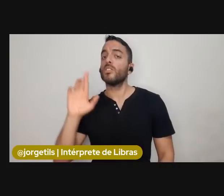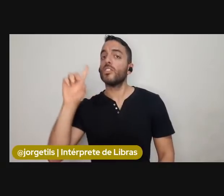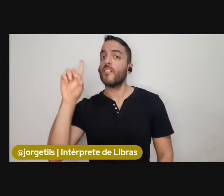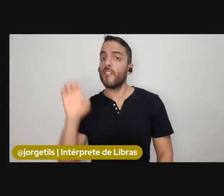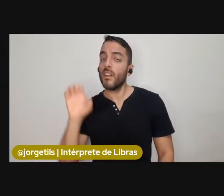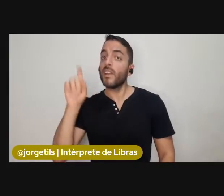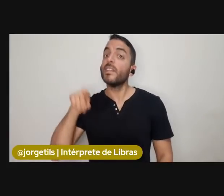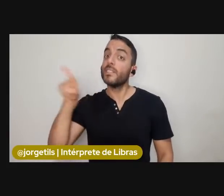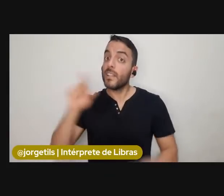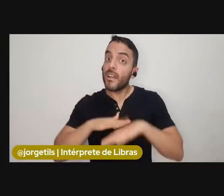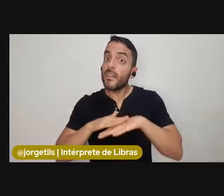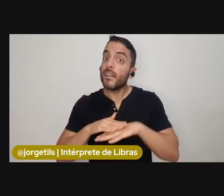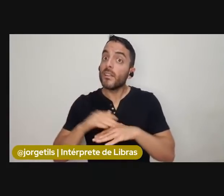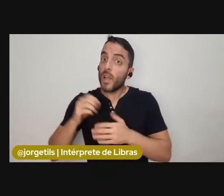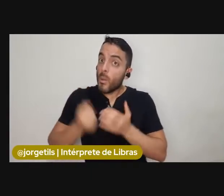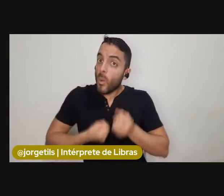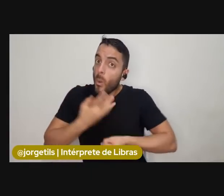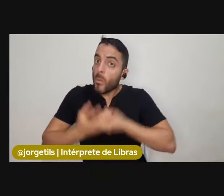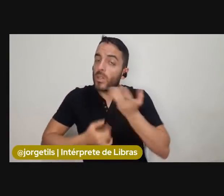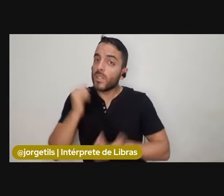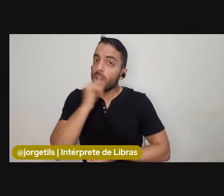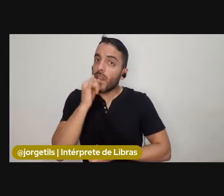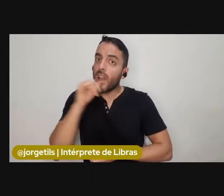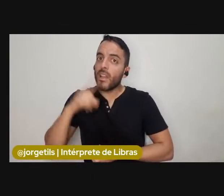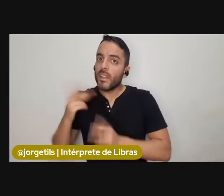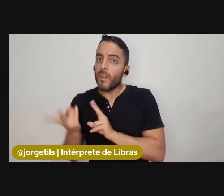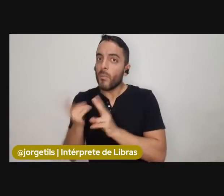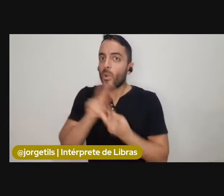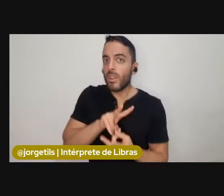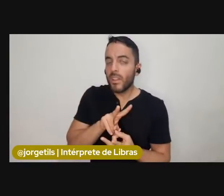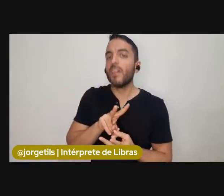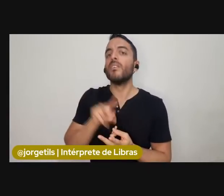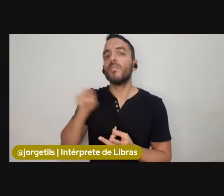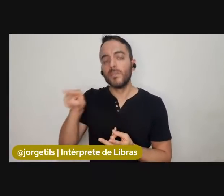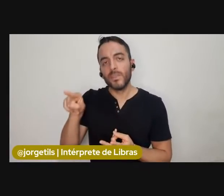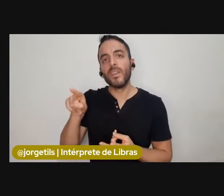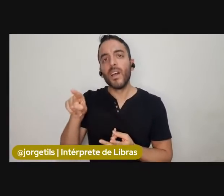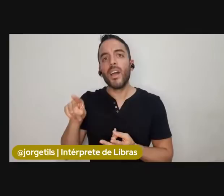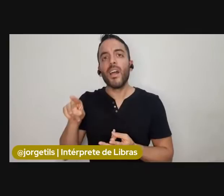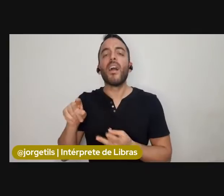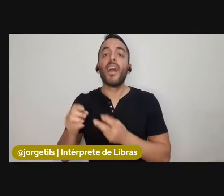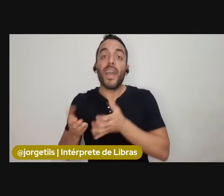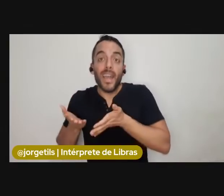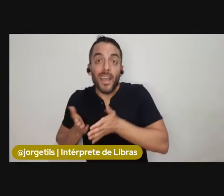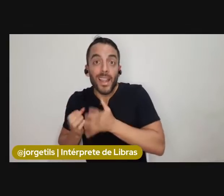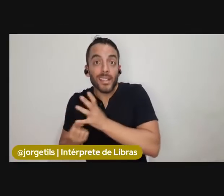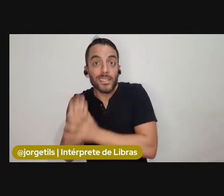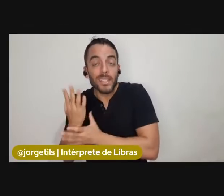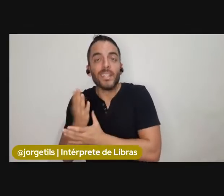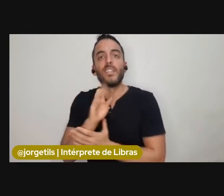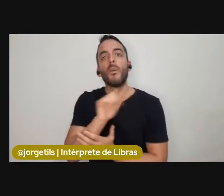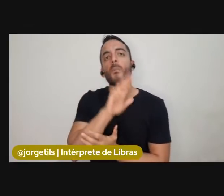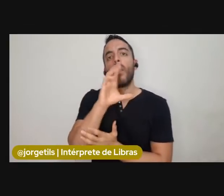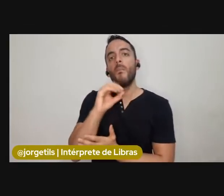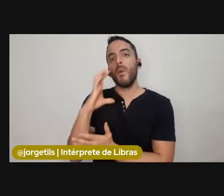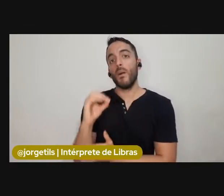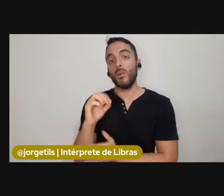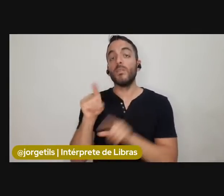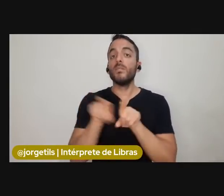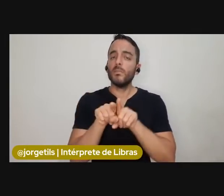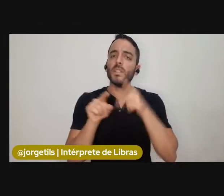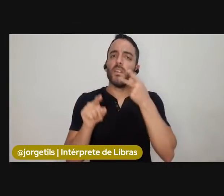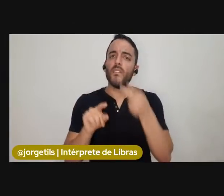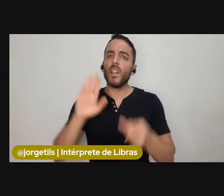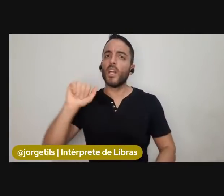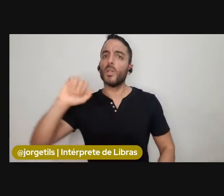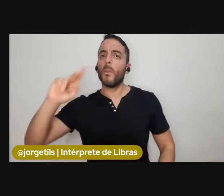Barroco. Quando a gente fala de Bach, de Vivaldi, nós estamos falando também de Isaac Newton, são contemporâneos. Newton fundou